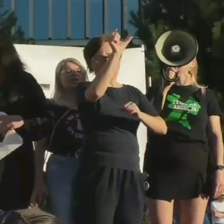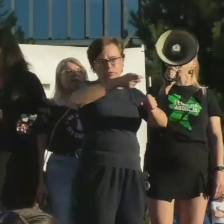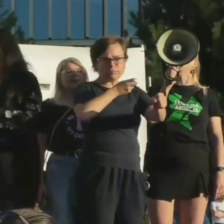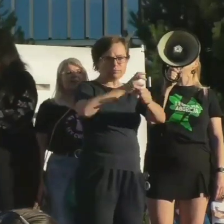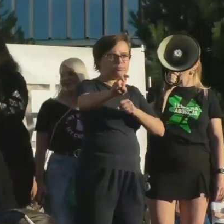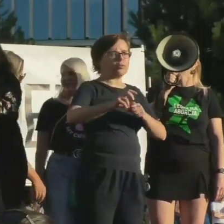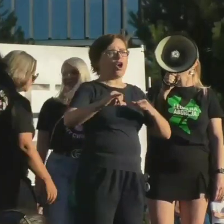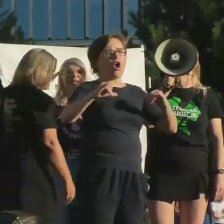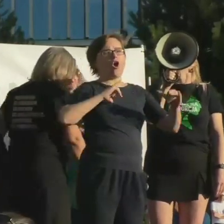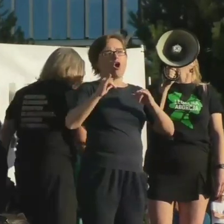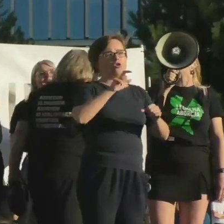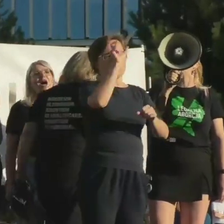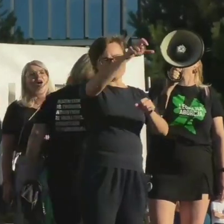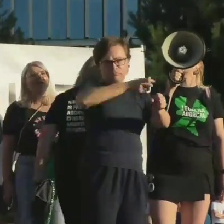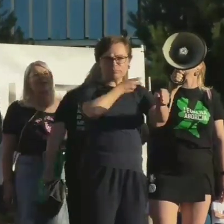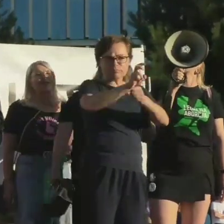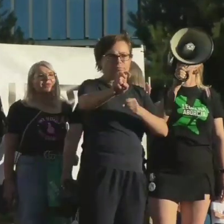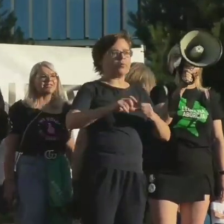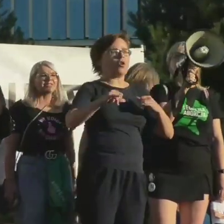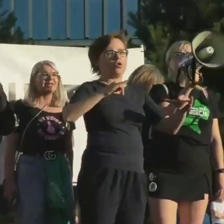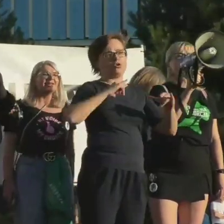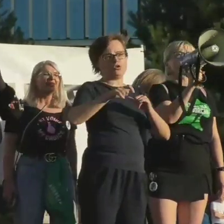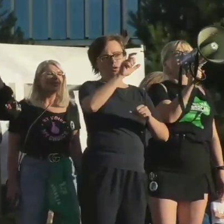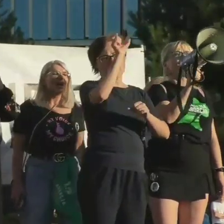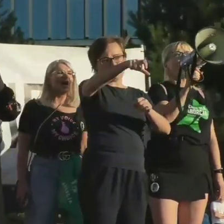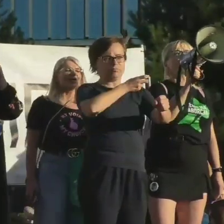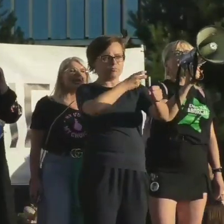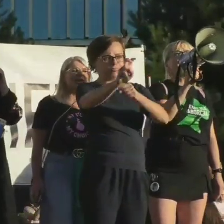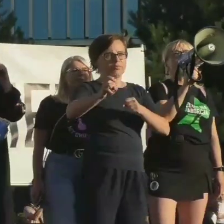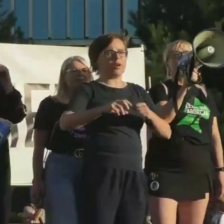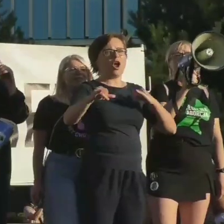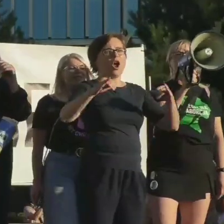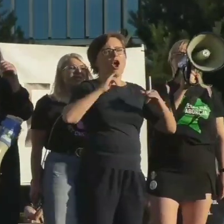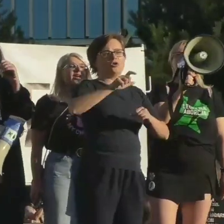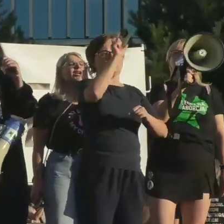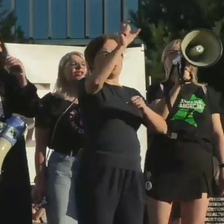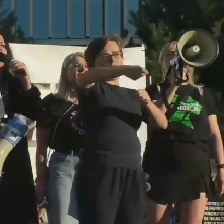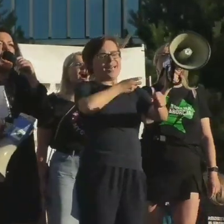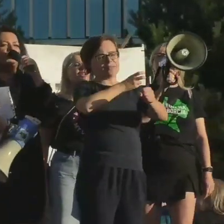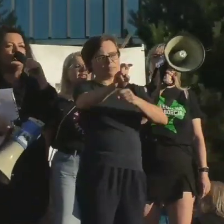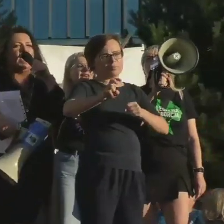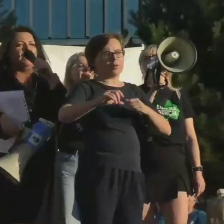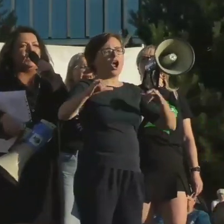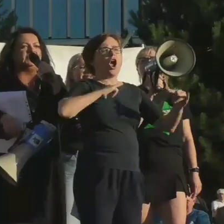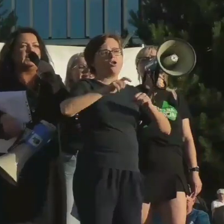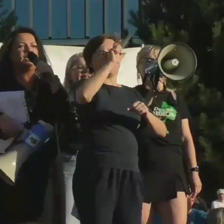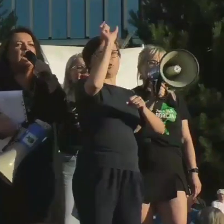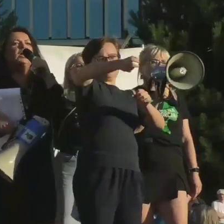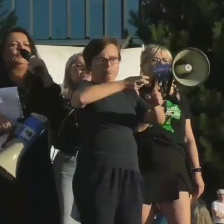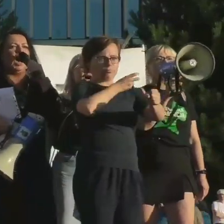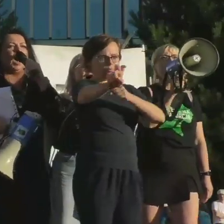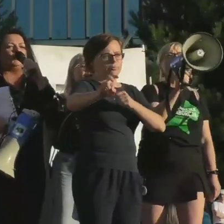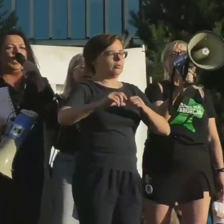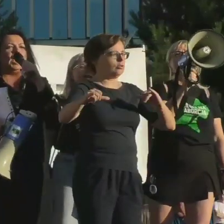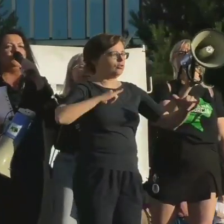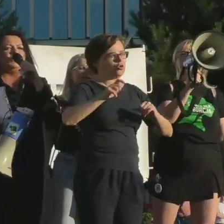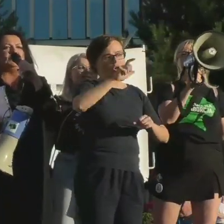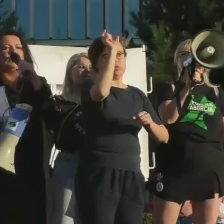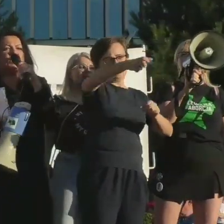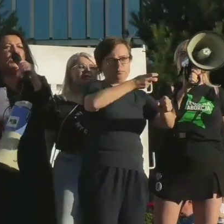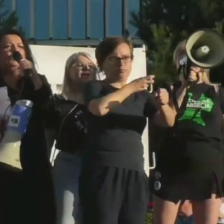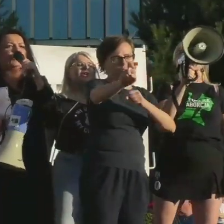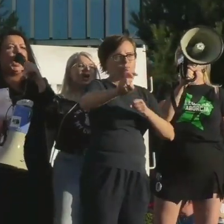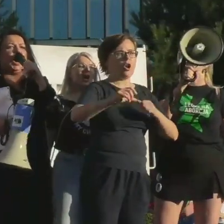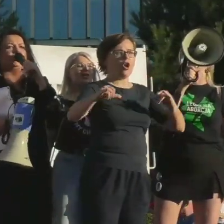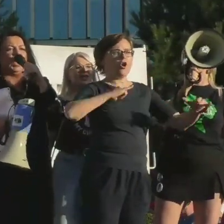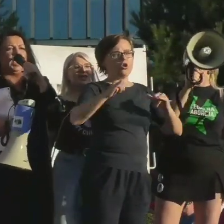Do dymisji! Do dymisji! Do dymisji! Do dymisji! Do